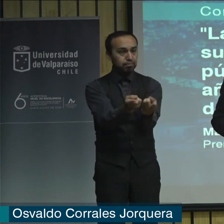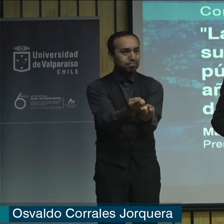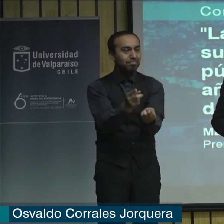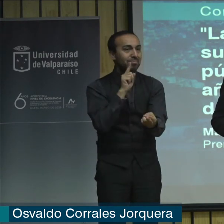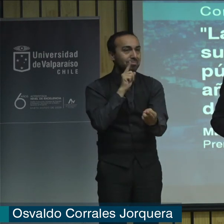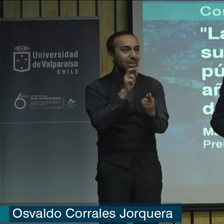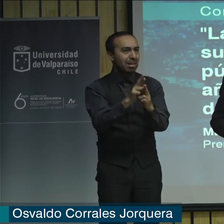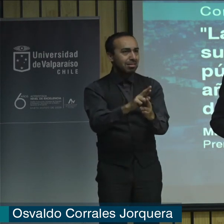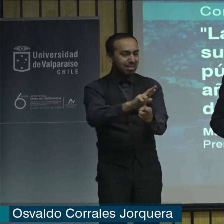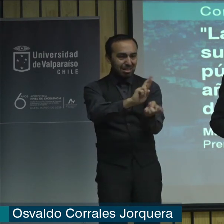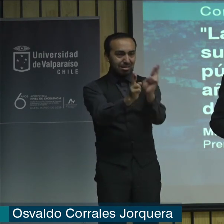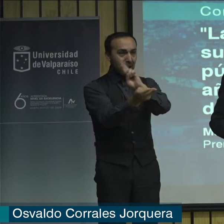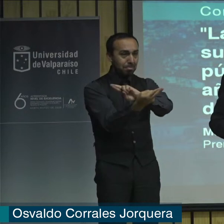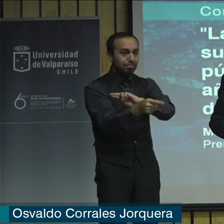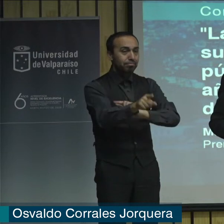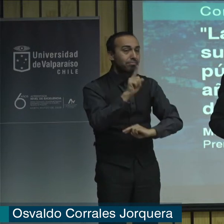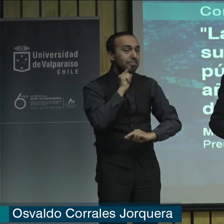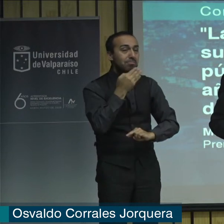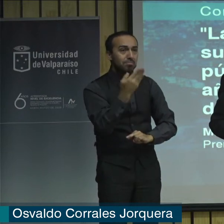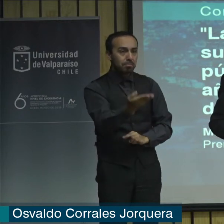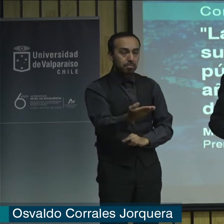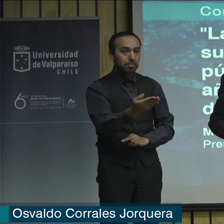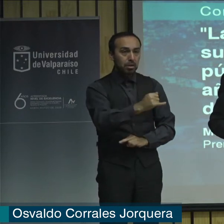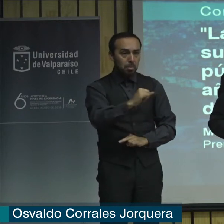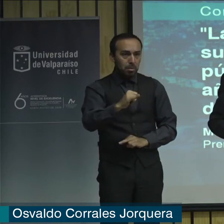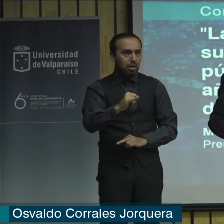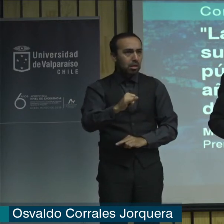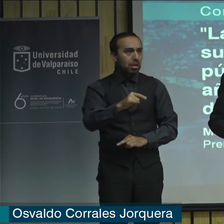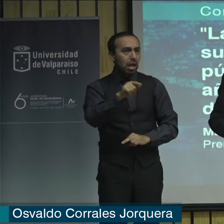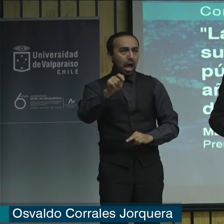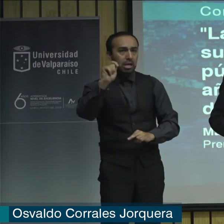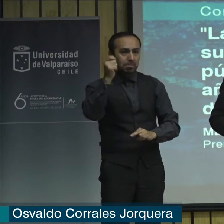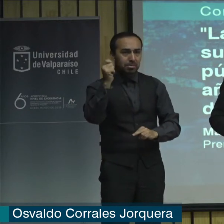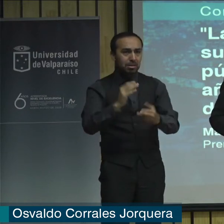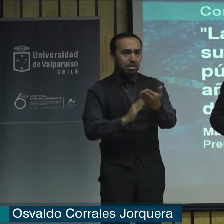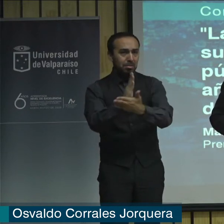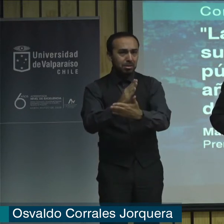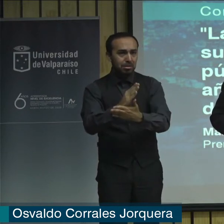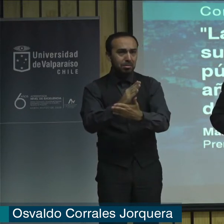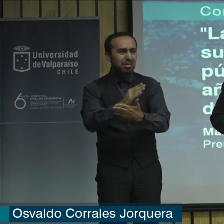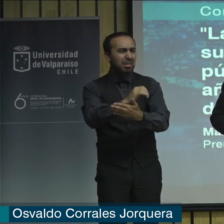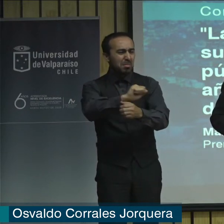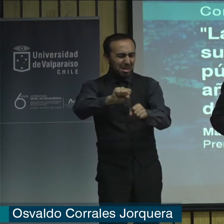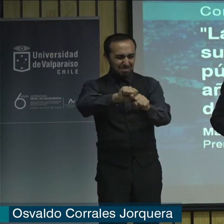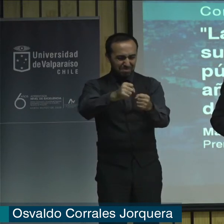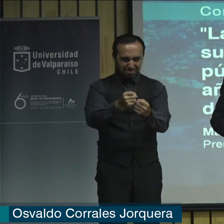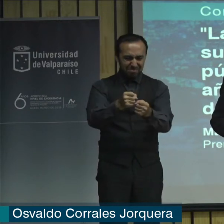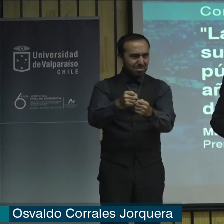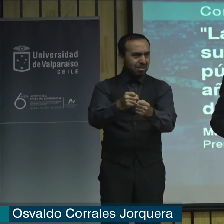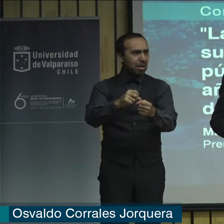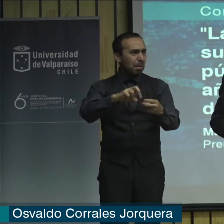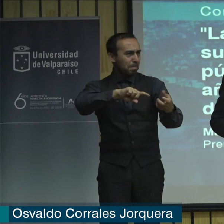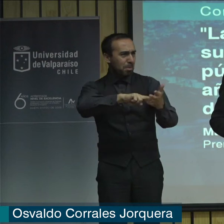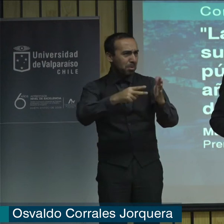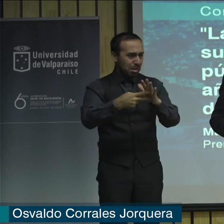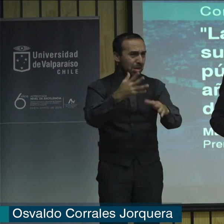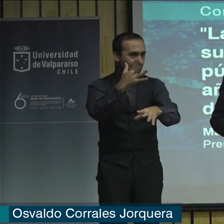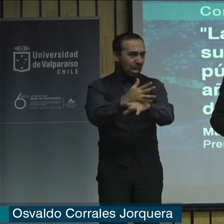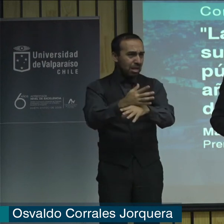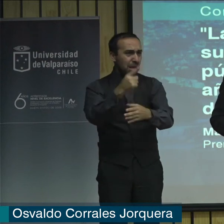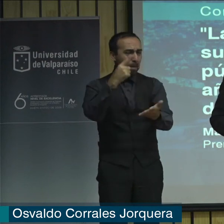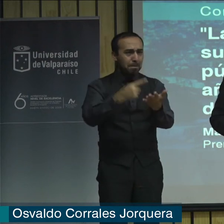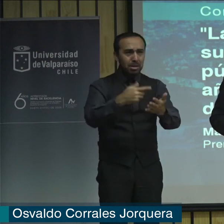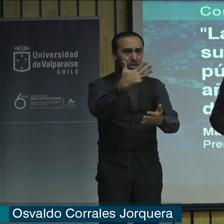el derrotero que siguió a partir de septiembre de 1973 le hemos pedido que aborde